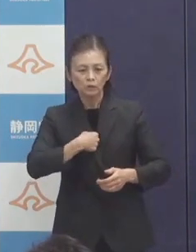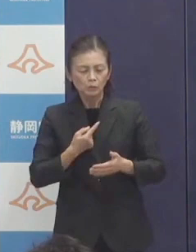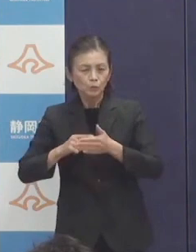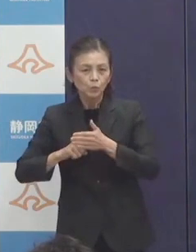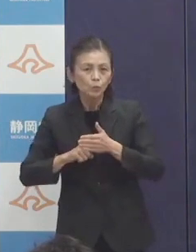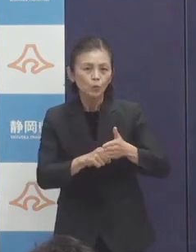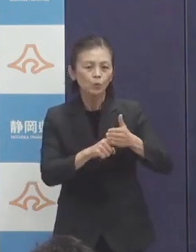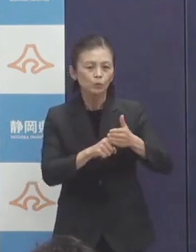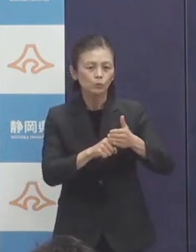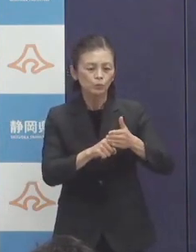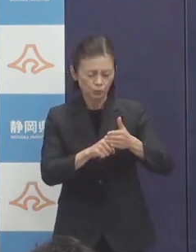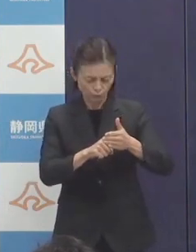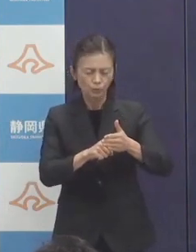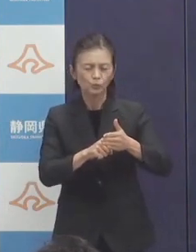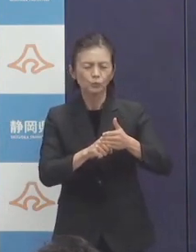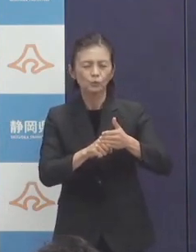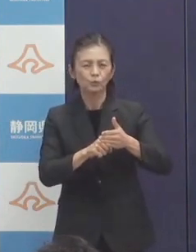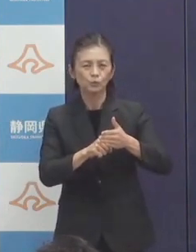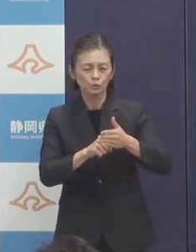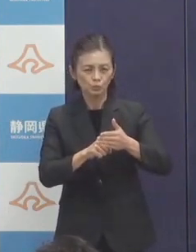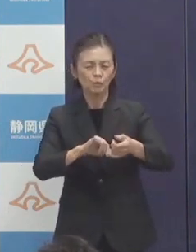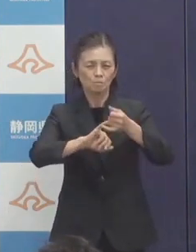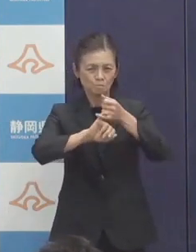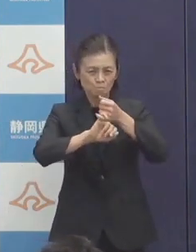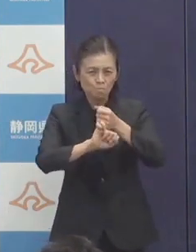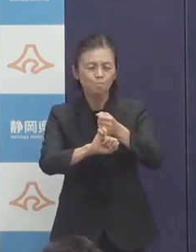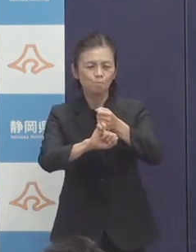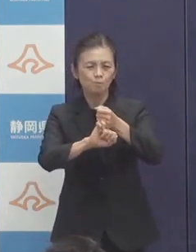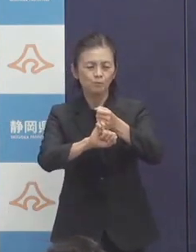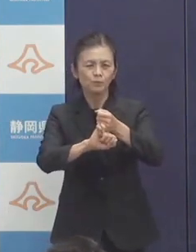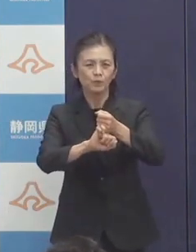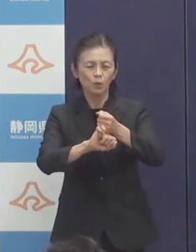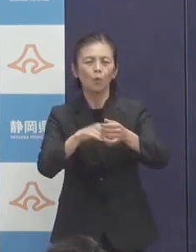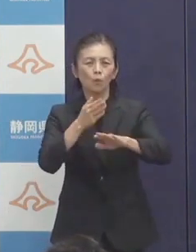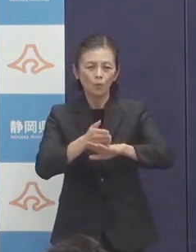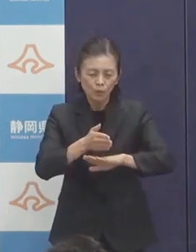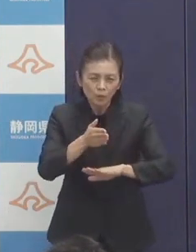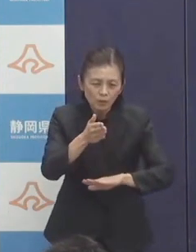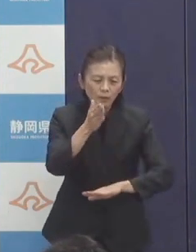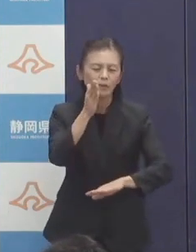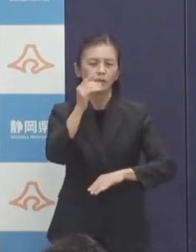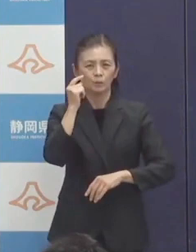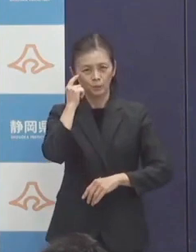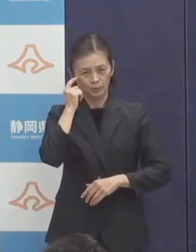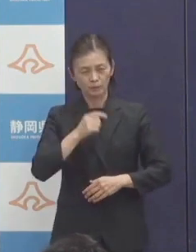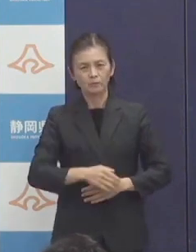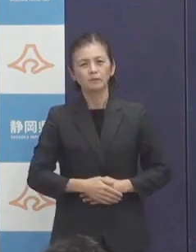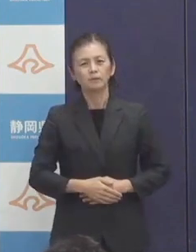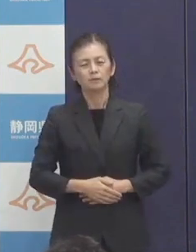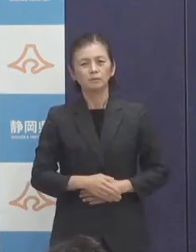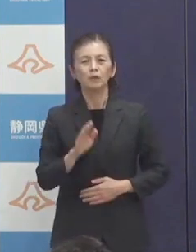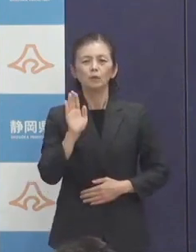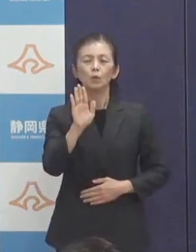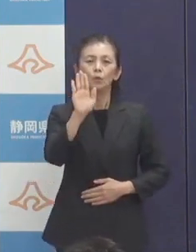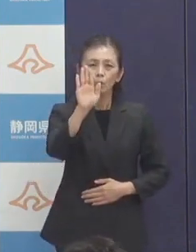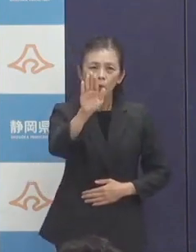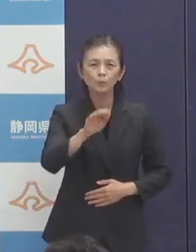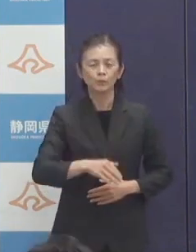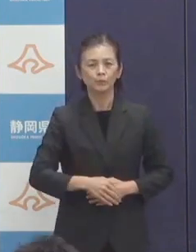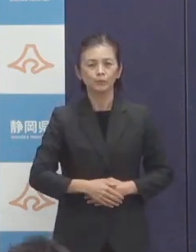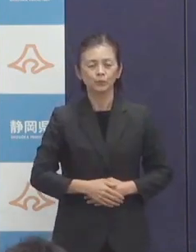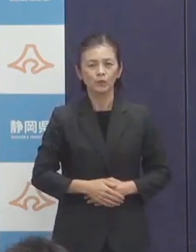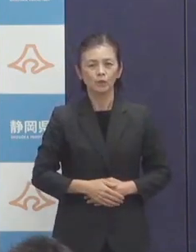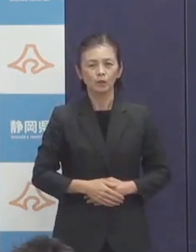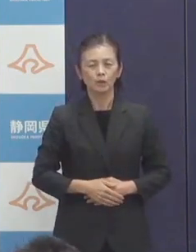対策の行動様式を守ってくださったことによるということで、ございます。これからも、